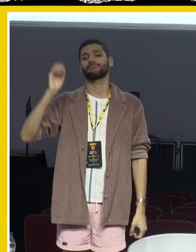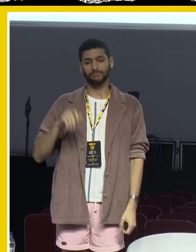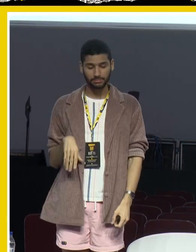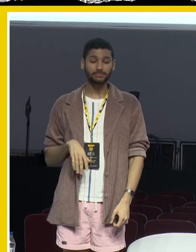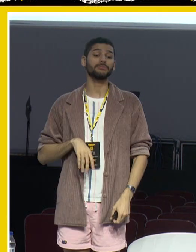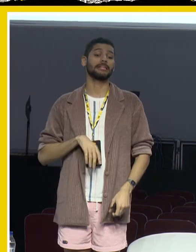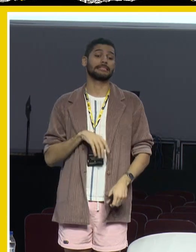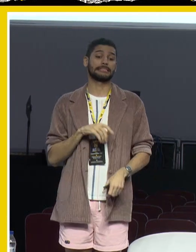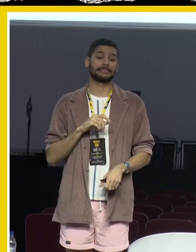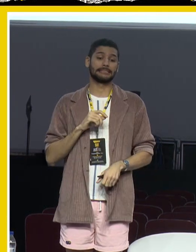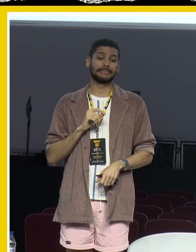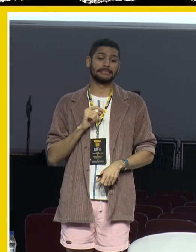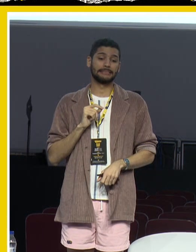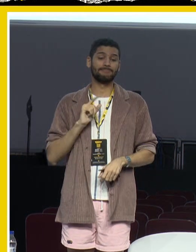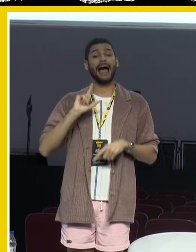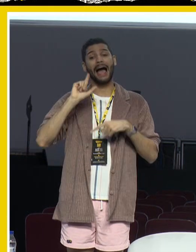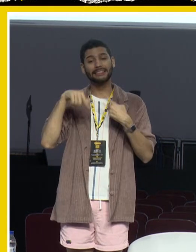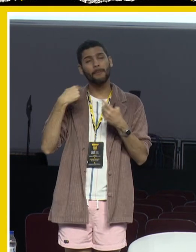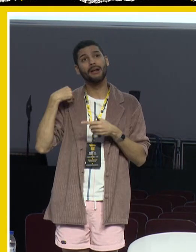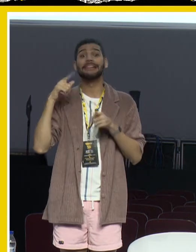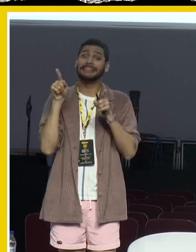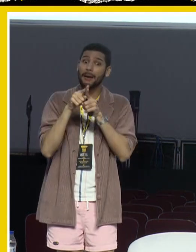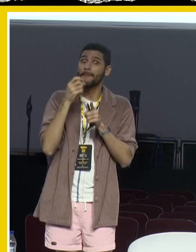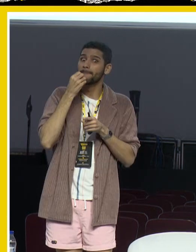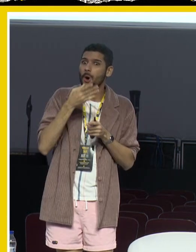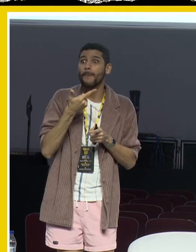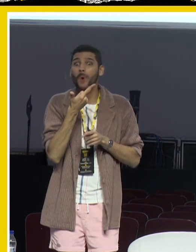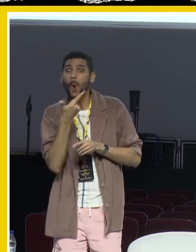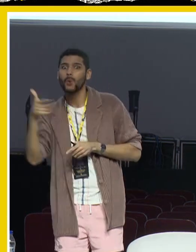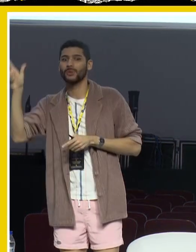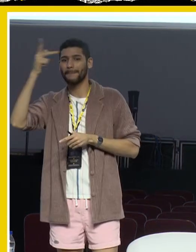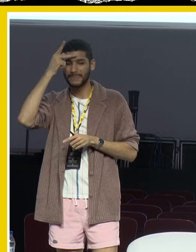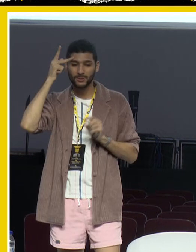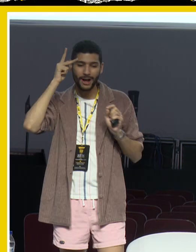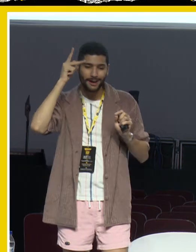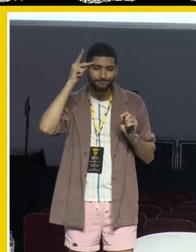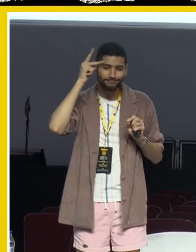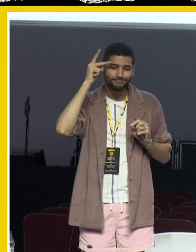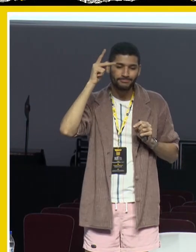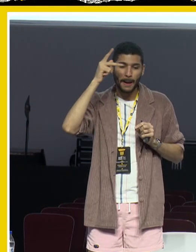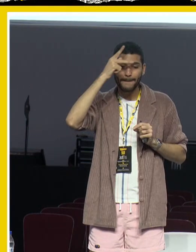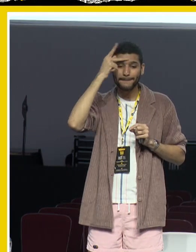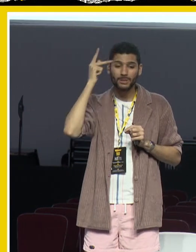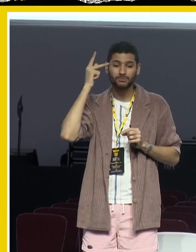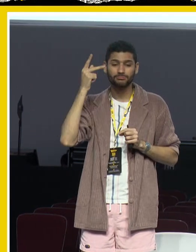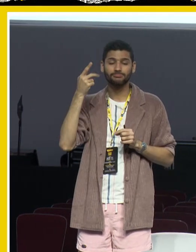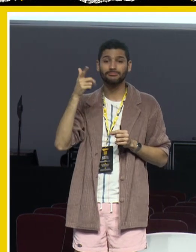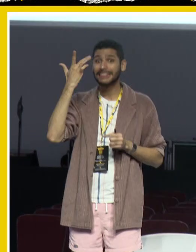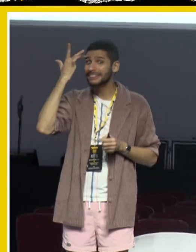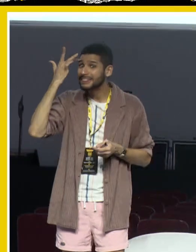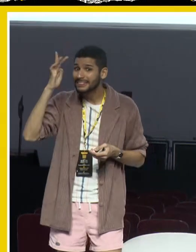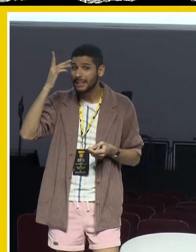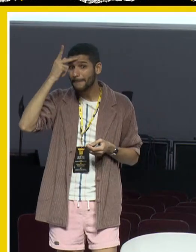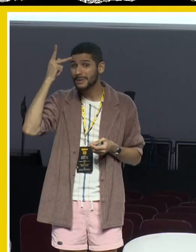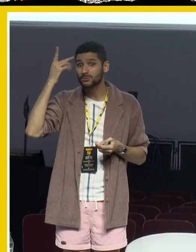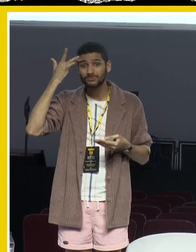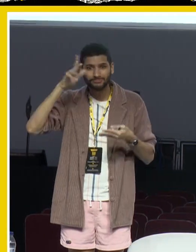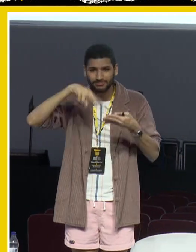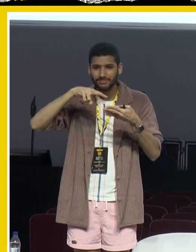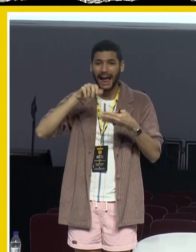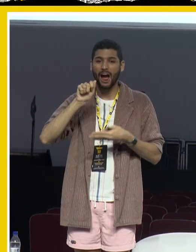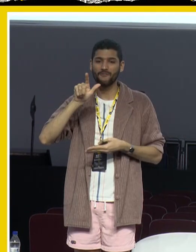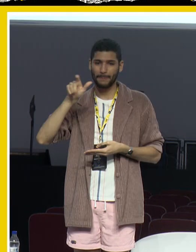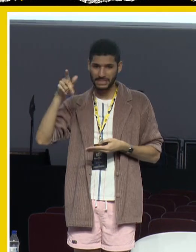todos os vídeos que eu estou apostando agora tem dublagem e também a opção de uma outra coisa